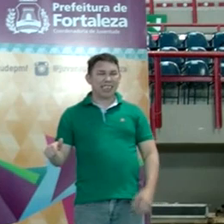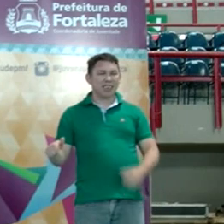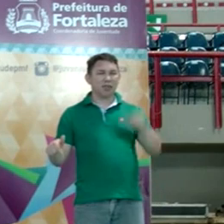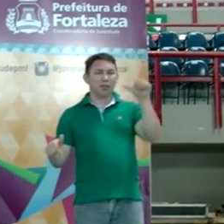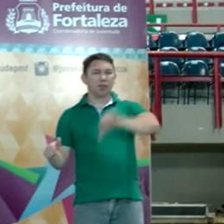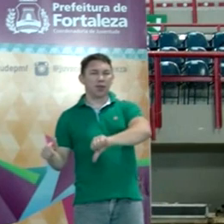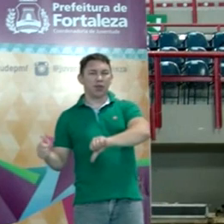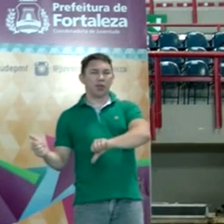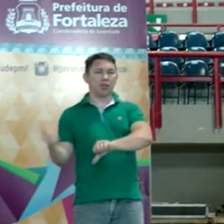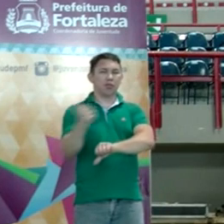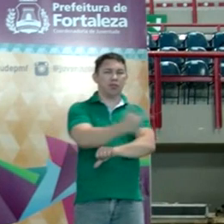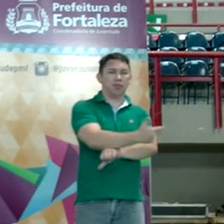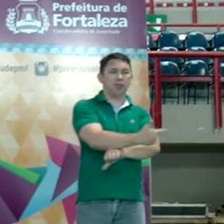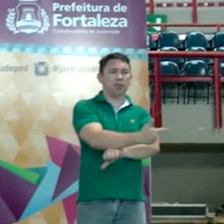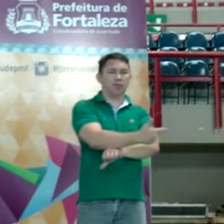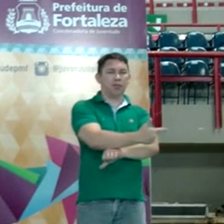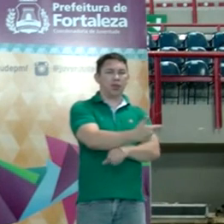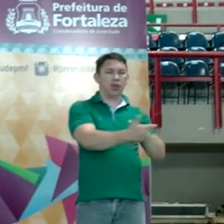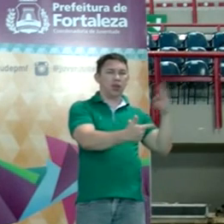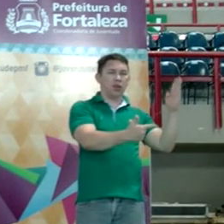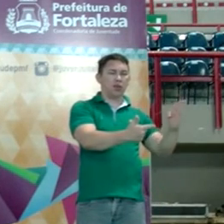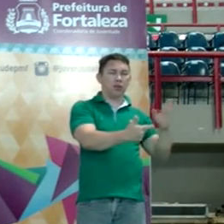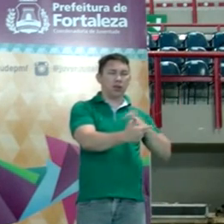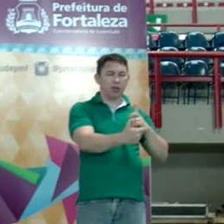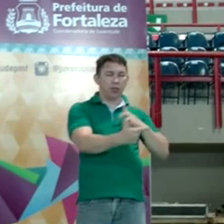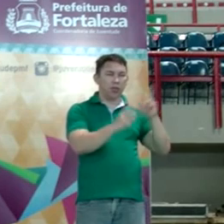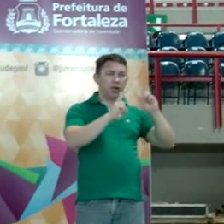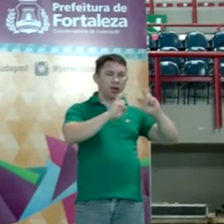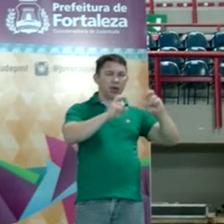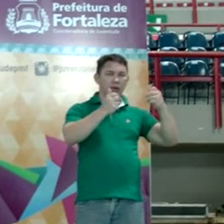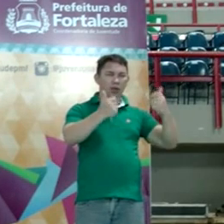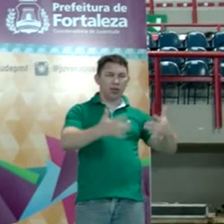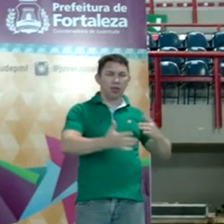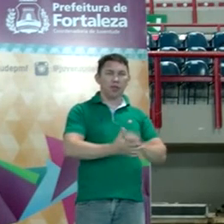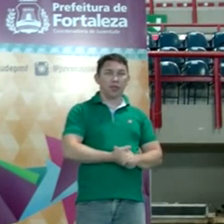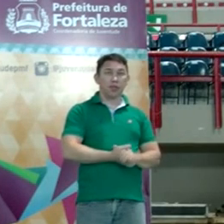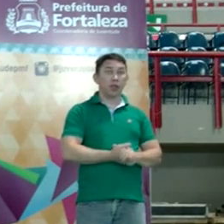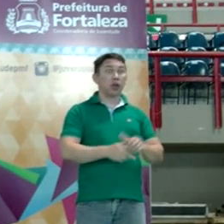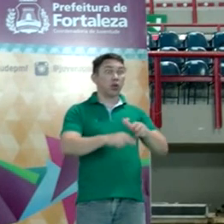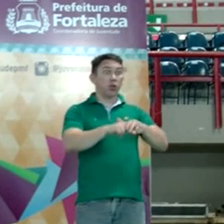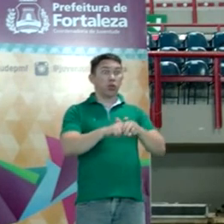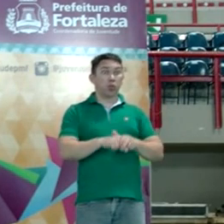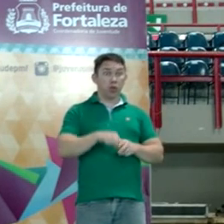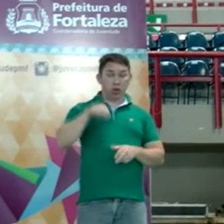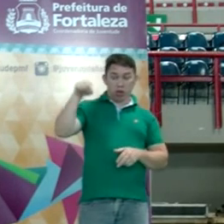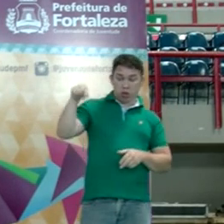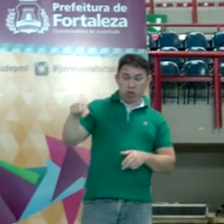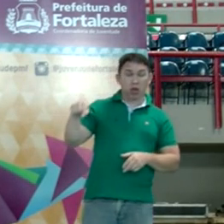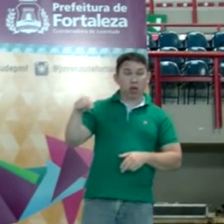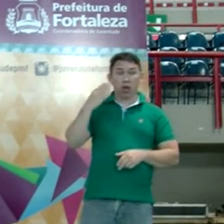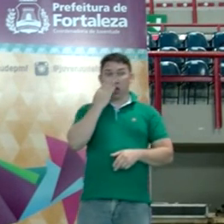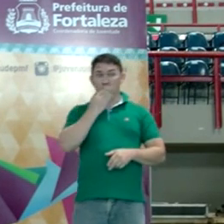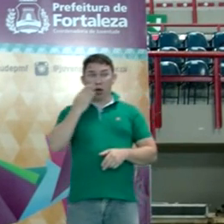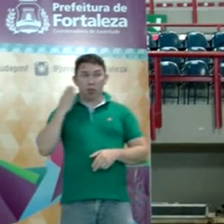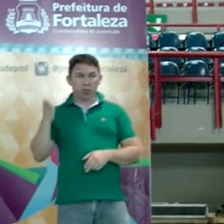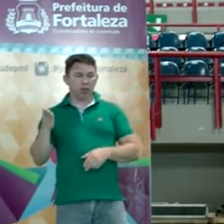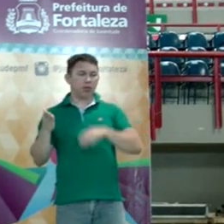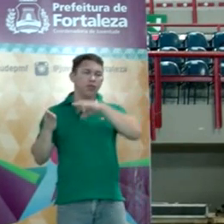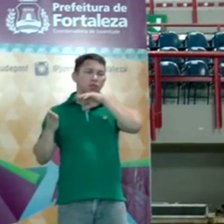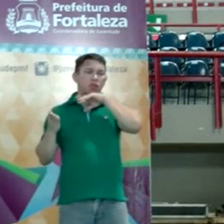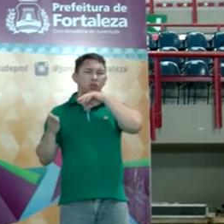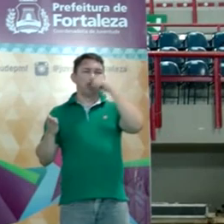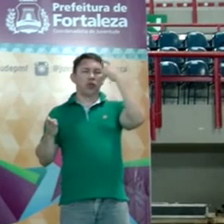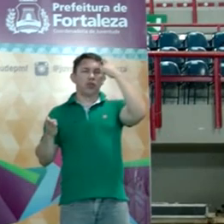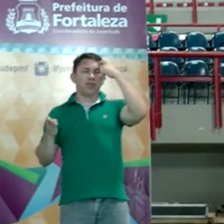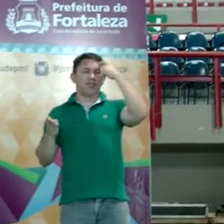Por incrível que isso possa aparentar, certo? Então ele vive uma situação lá pior do que a daqui, então